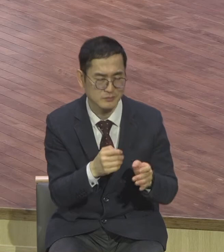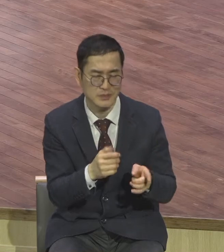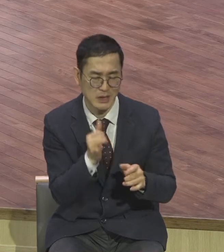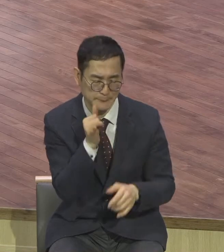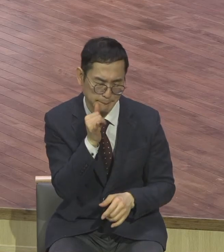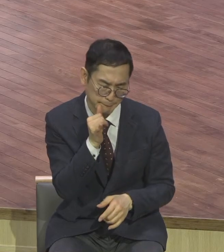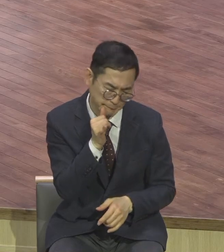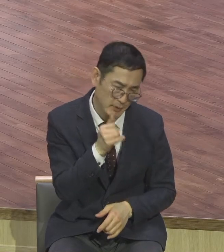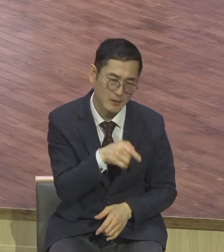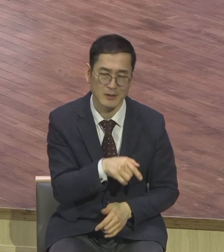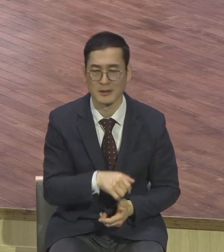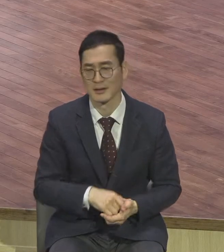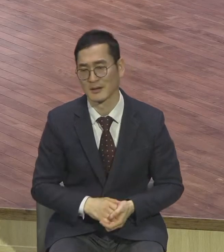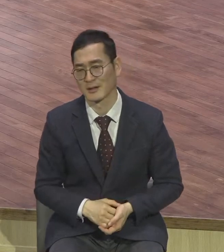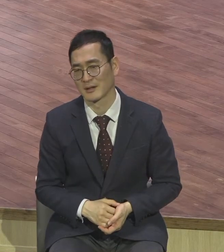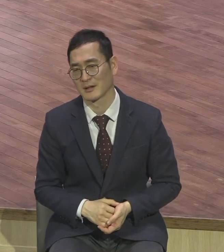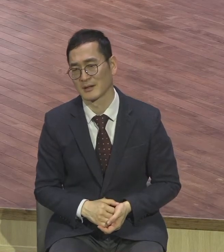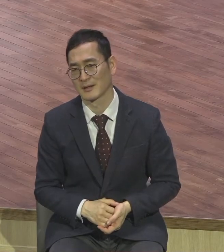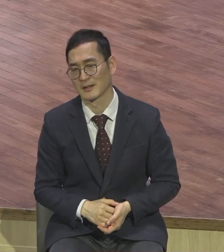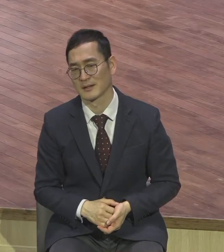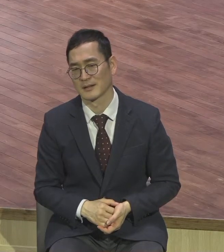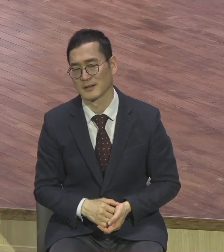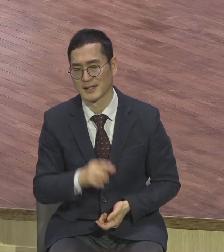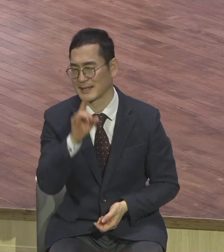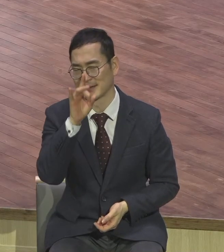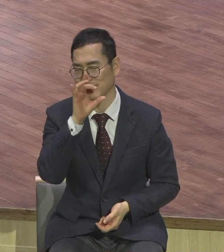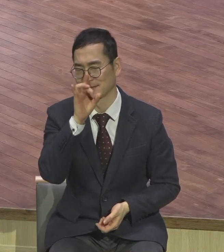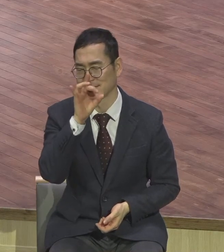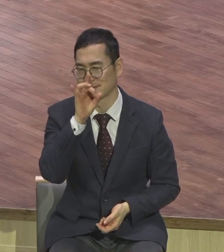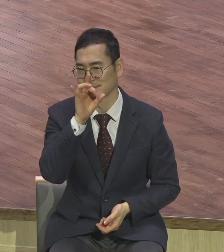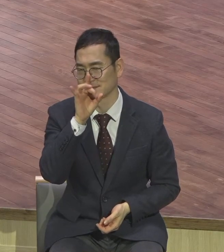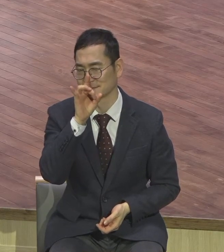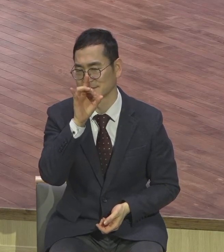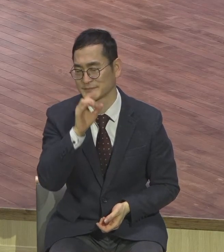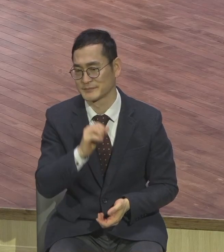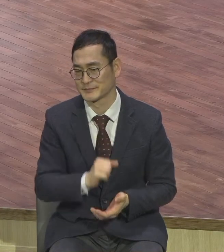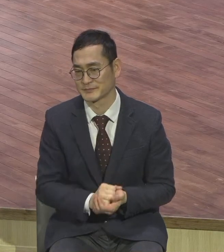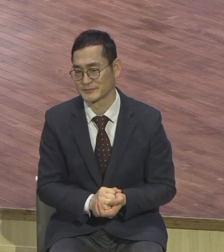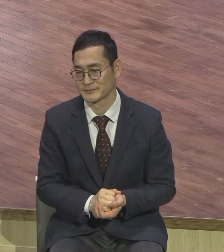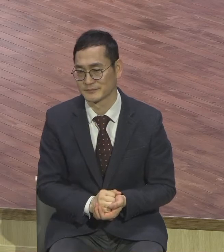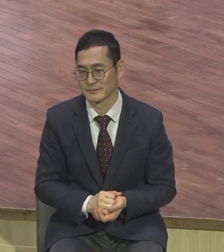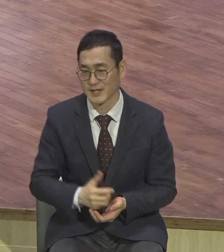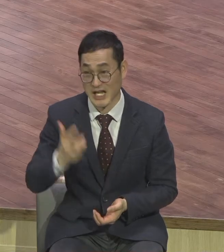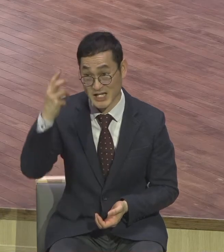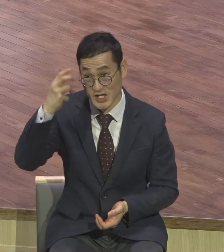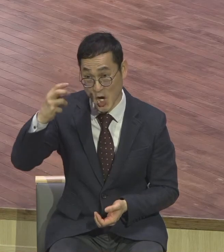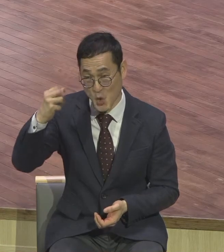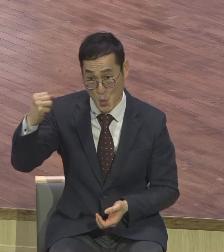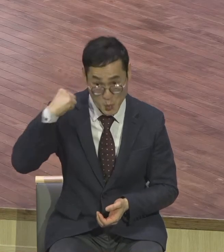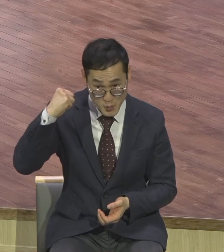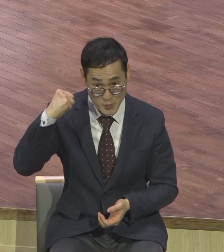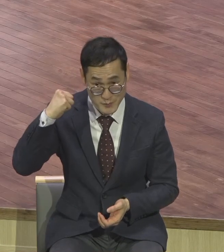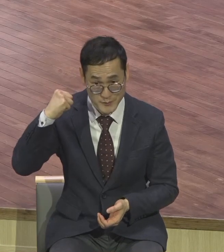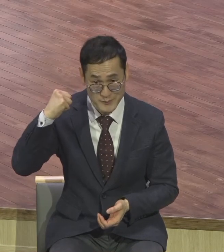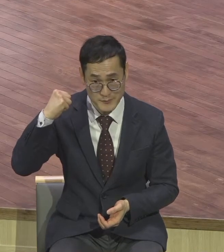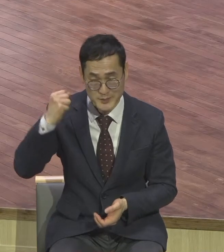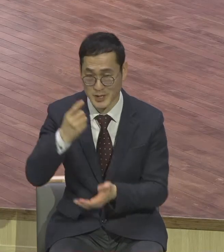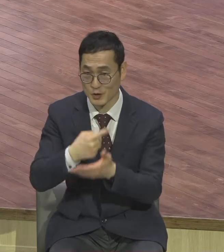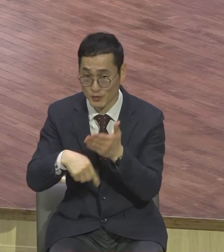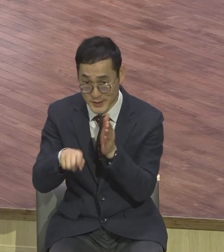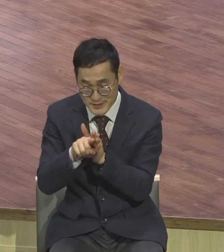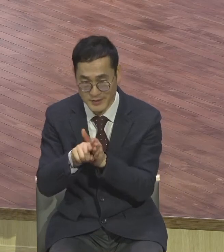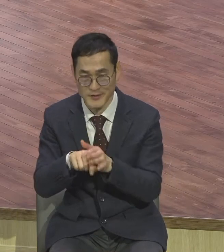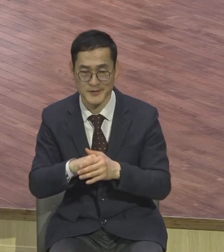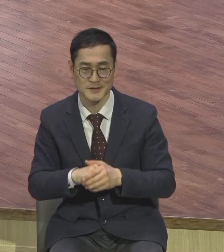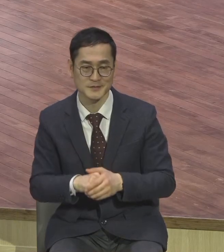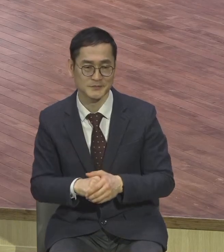그래서 25 영원의 체험을 영권 있는 그런 삶을 살면서 237 나라 5천